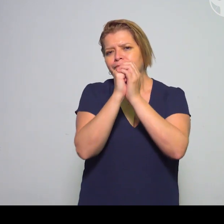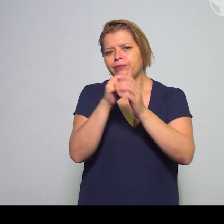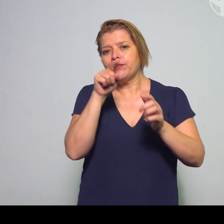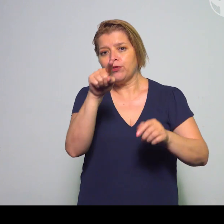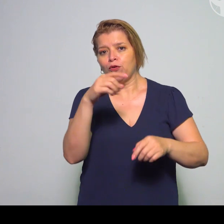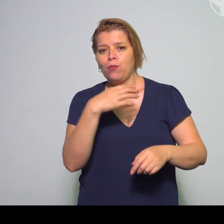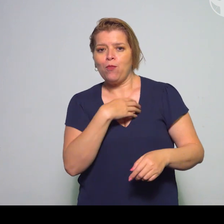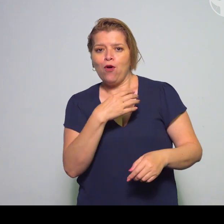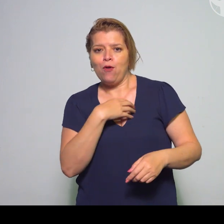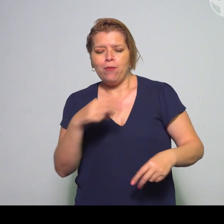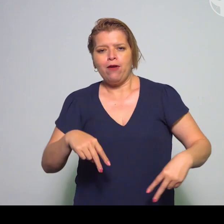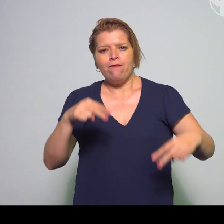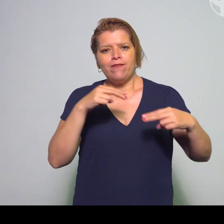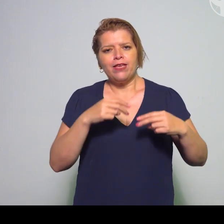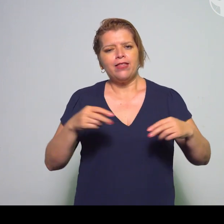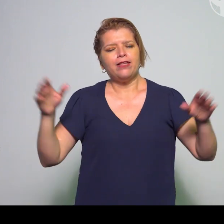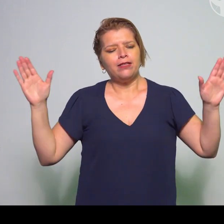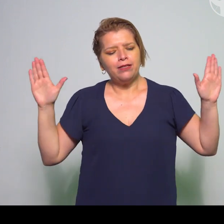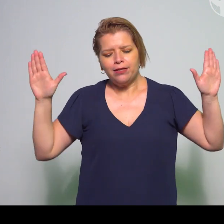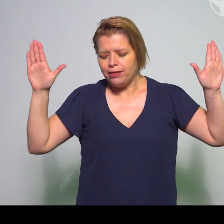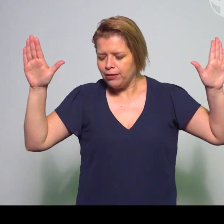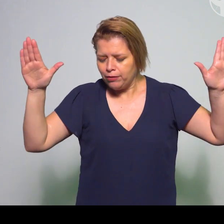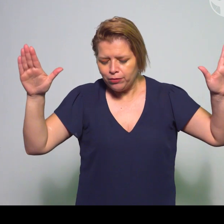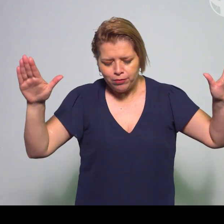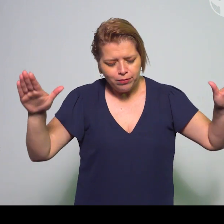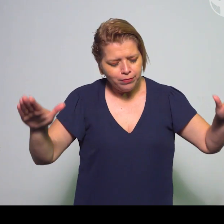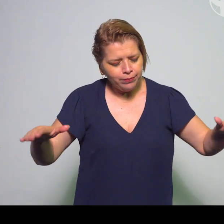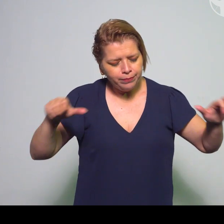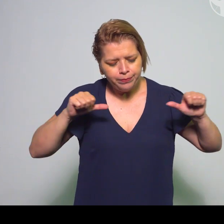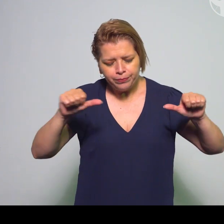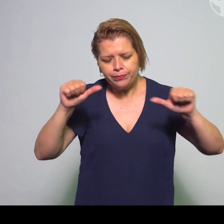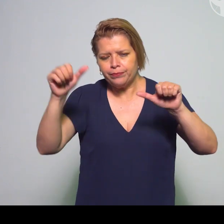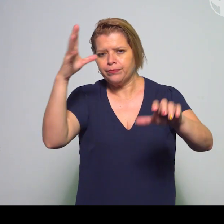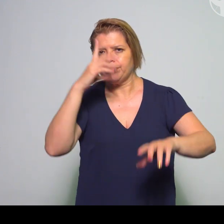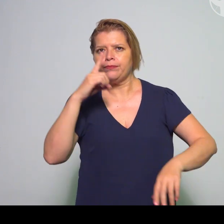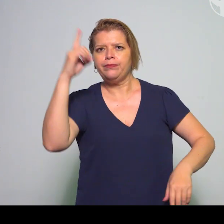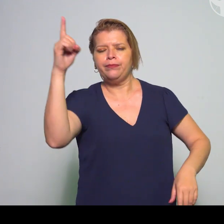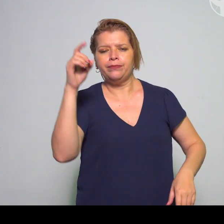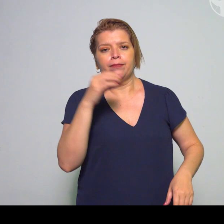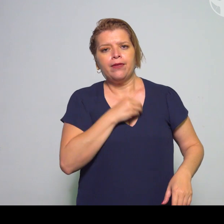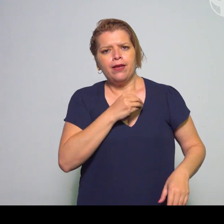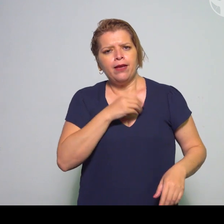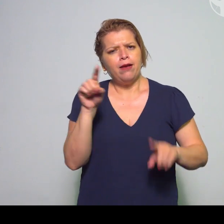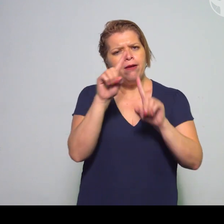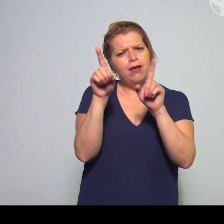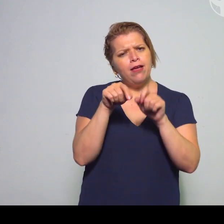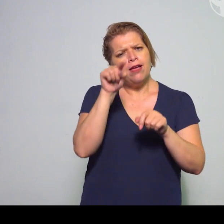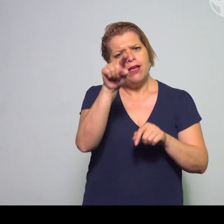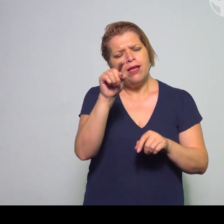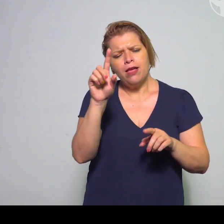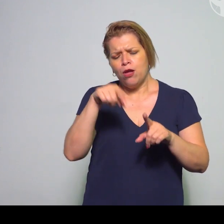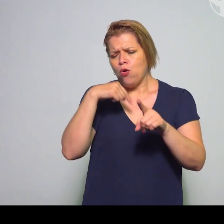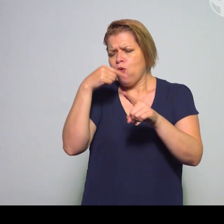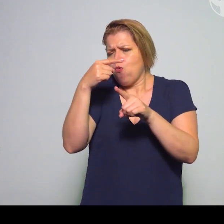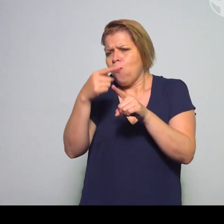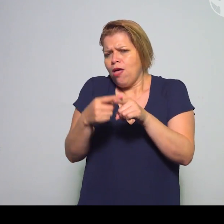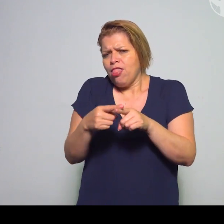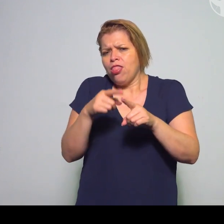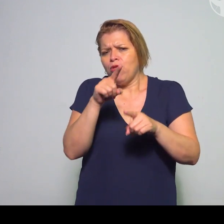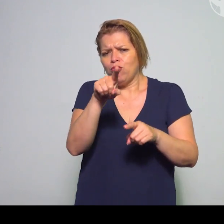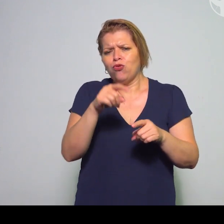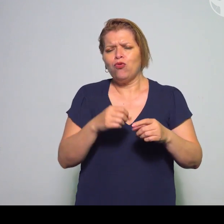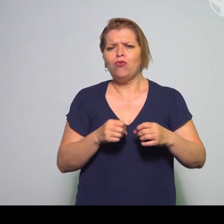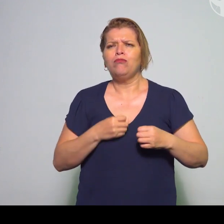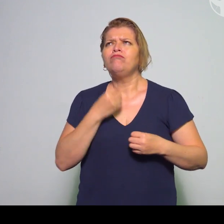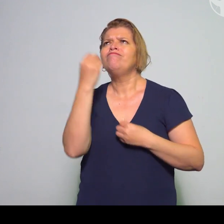oración, cómo está tu vida de adoración, porque te quiero preguntar también, ¿cuándo fue la última vez que derramaste